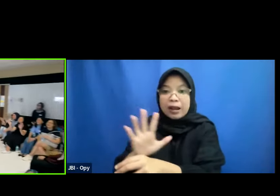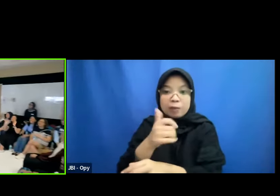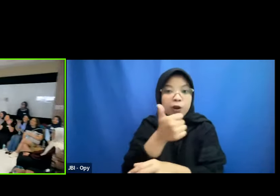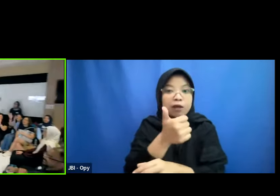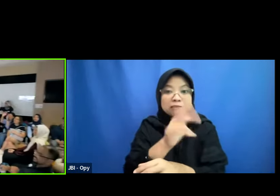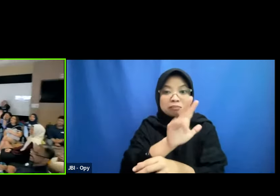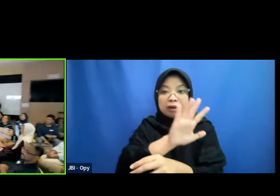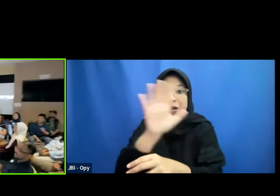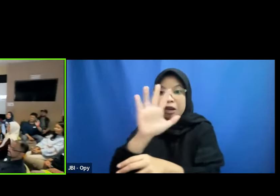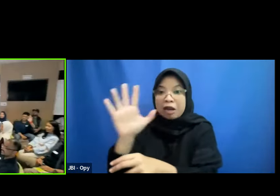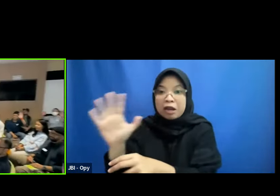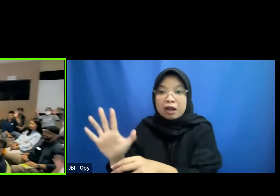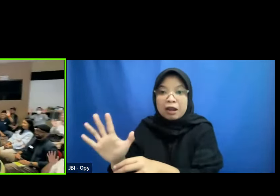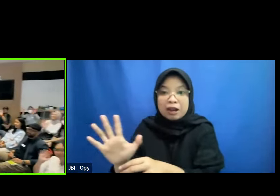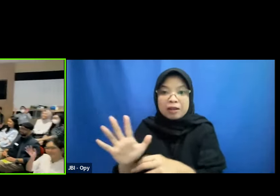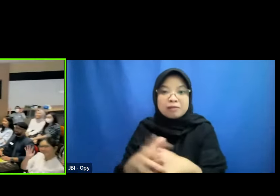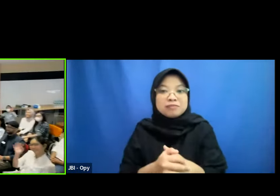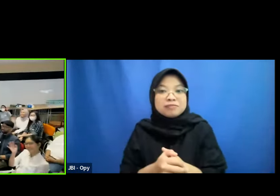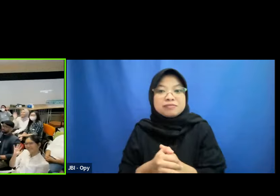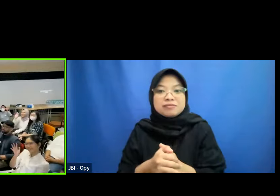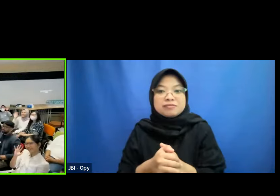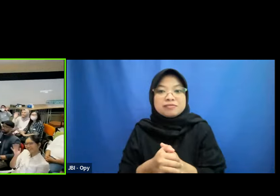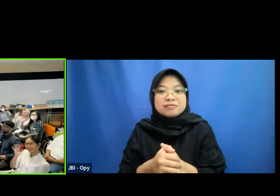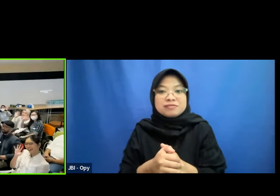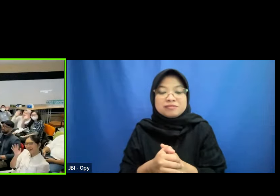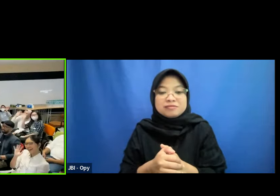eh I dan aku